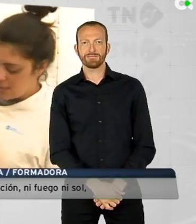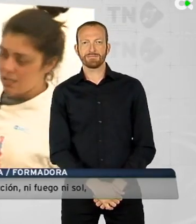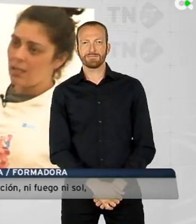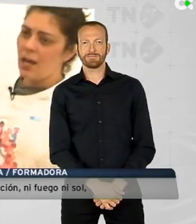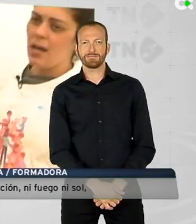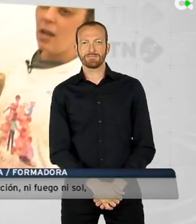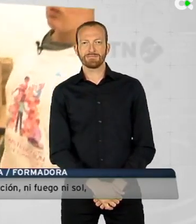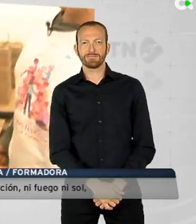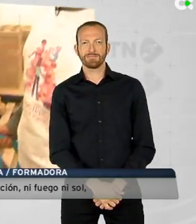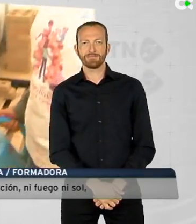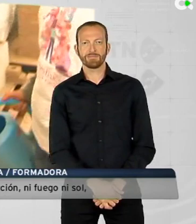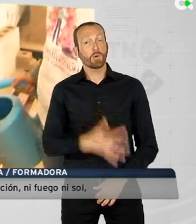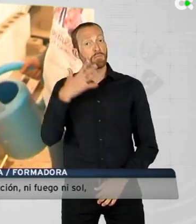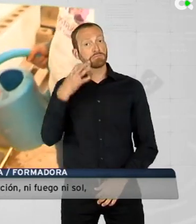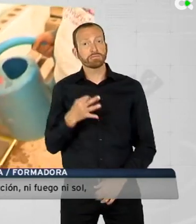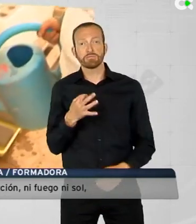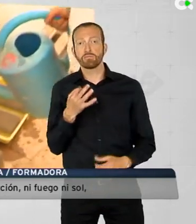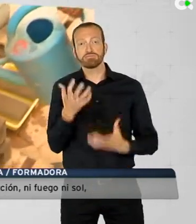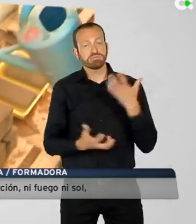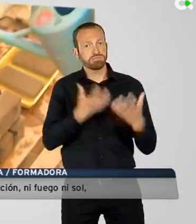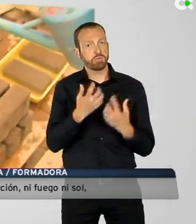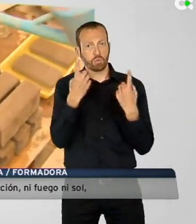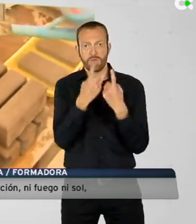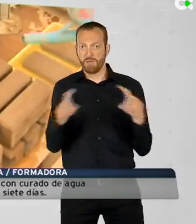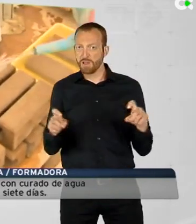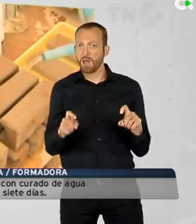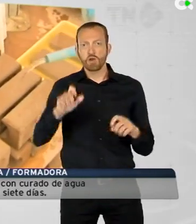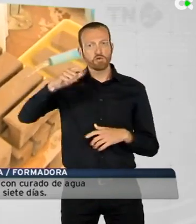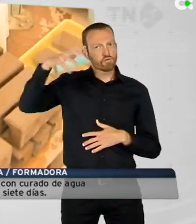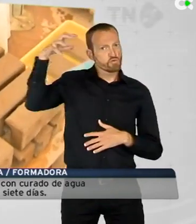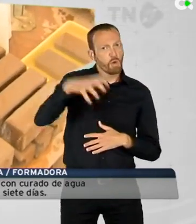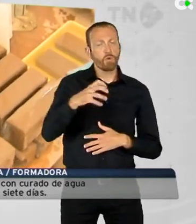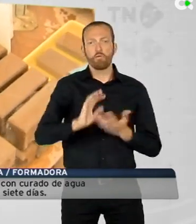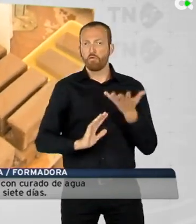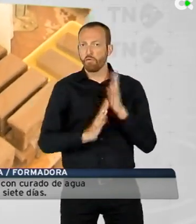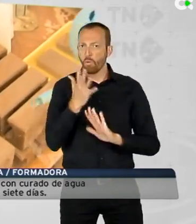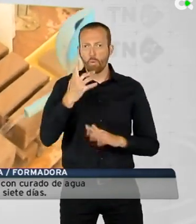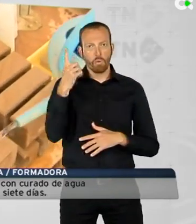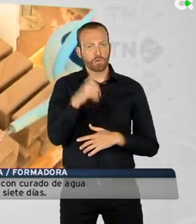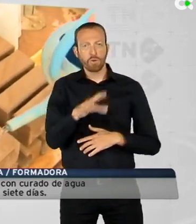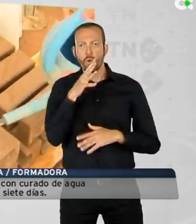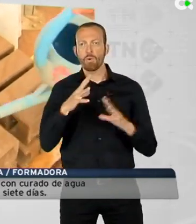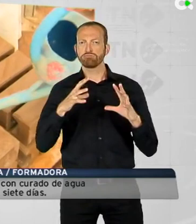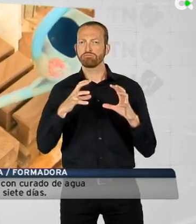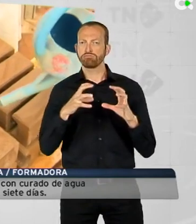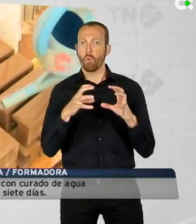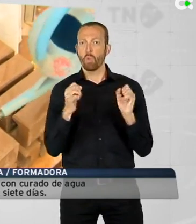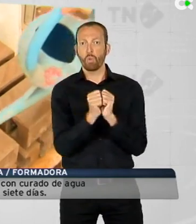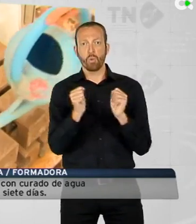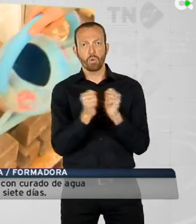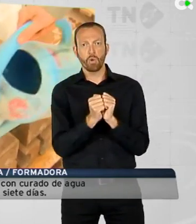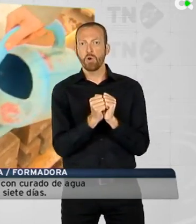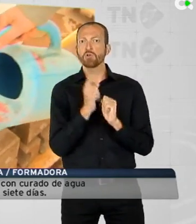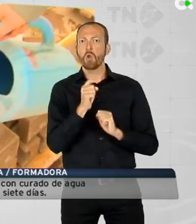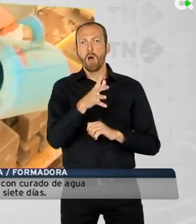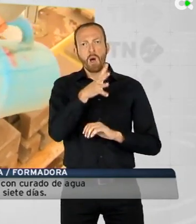No necesitan cocción, ni fuego ni sol, ya que endurecen con